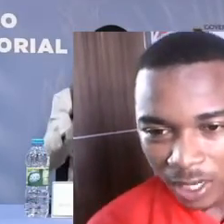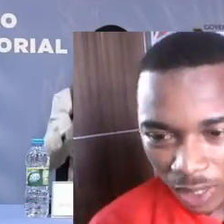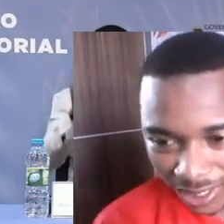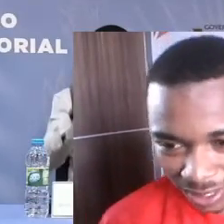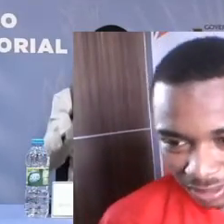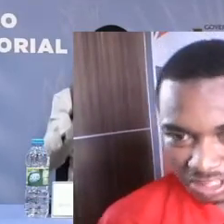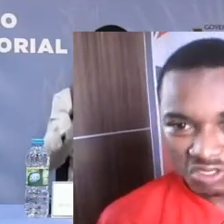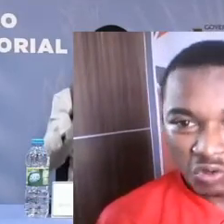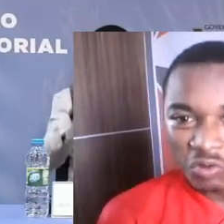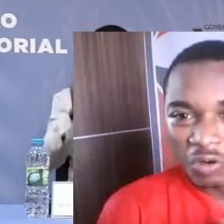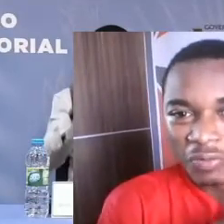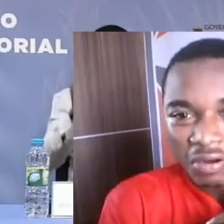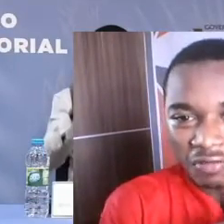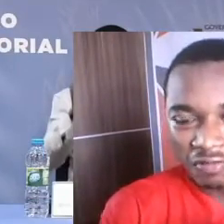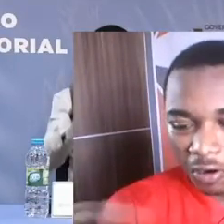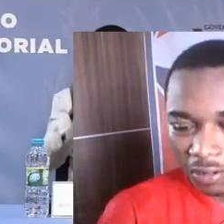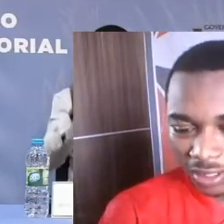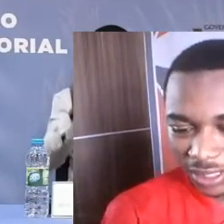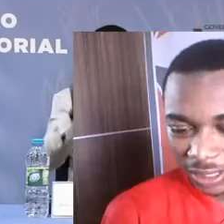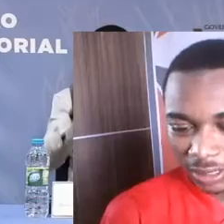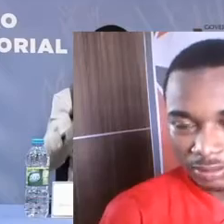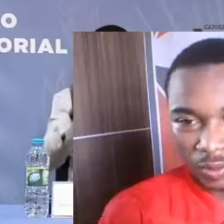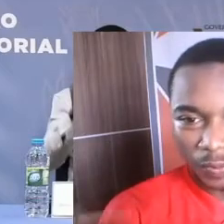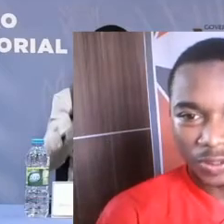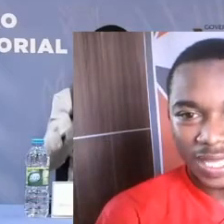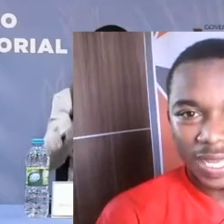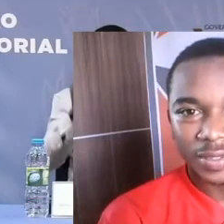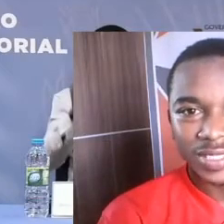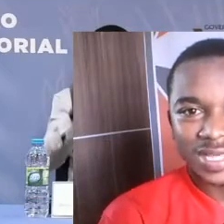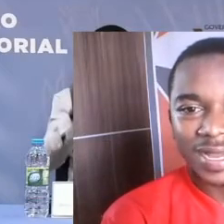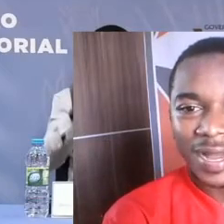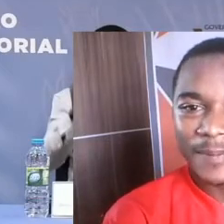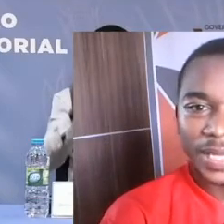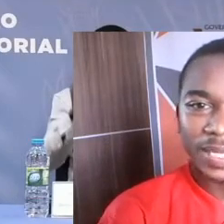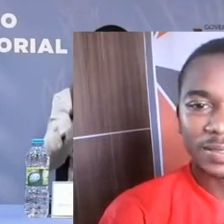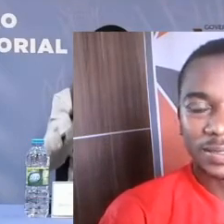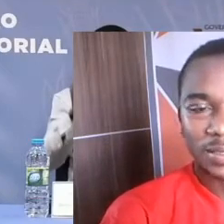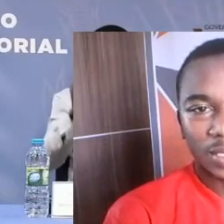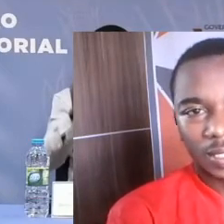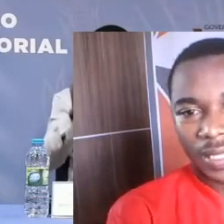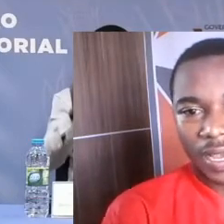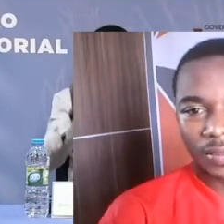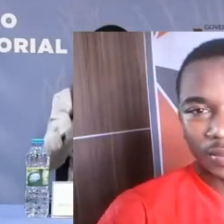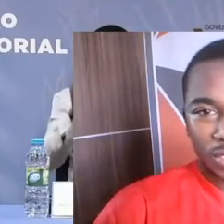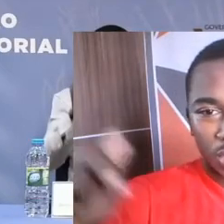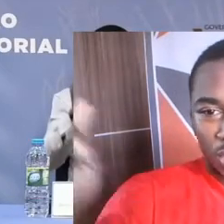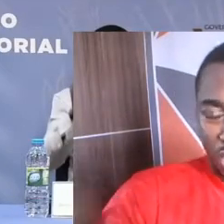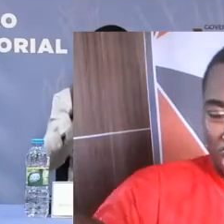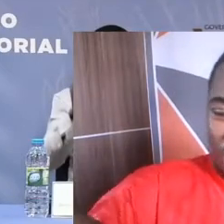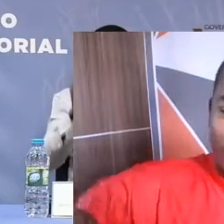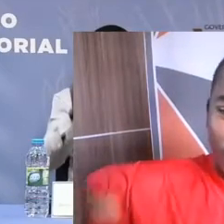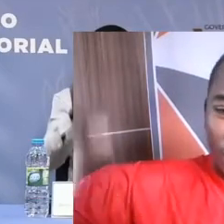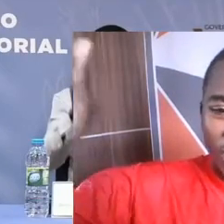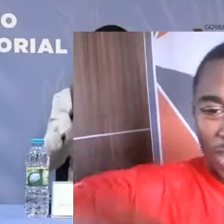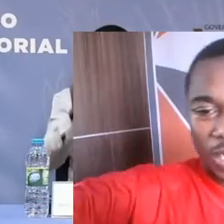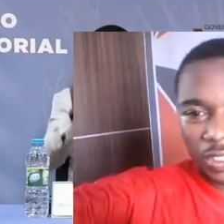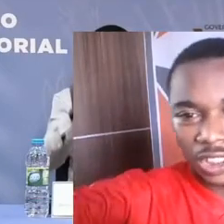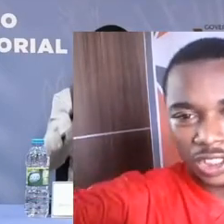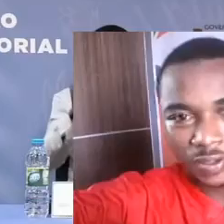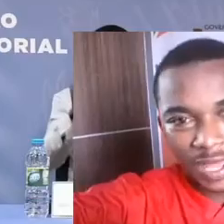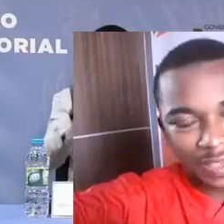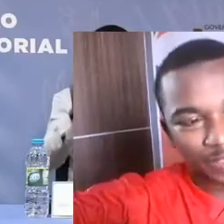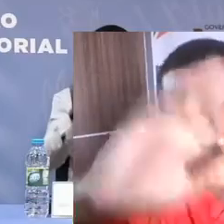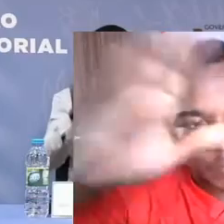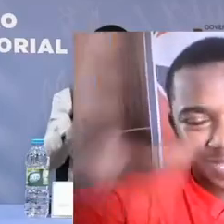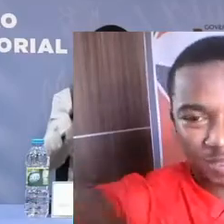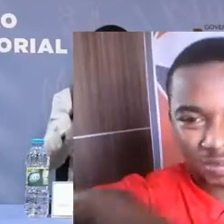desculpem pela qualidade de som, não tenho microfone, do portátil, essa câmera. Se inscreve no canal e